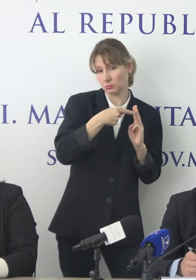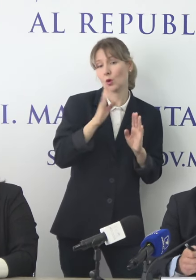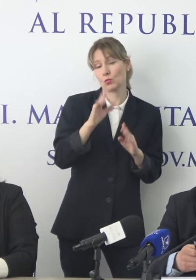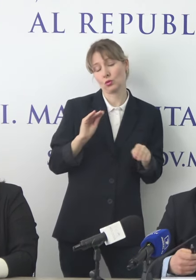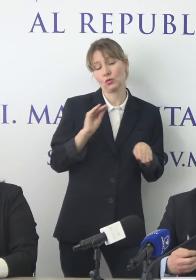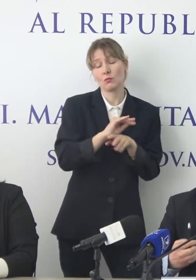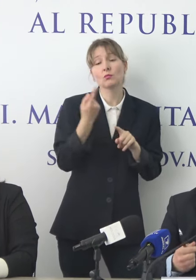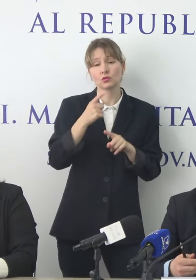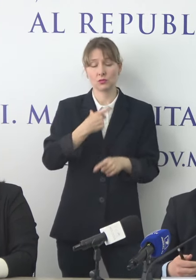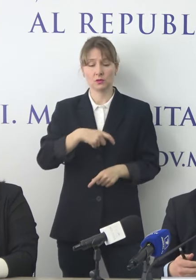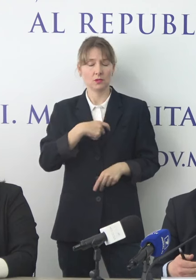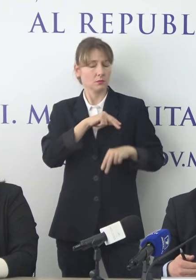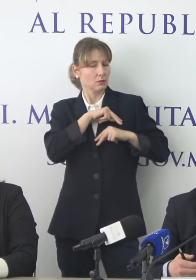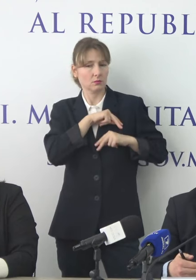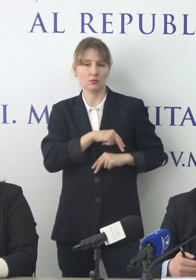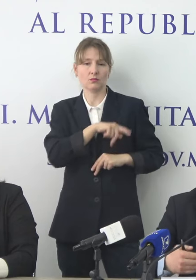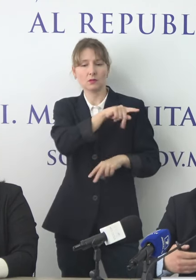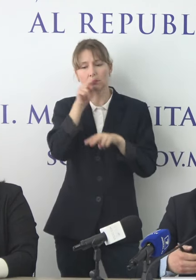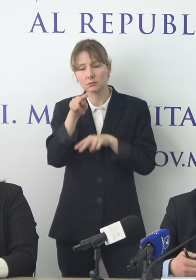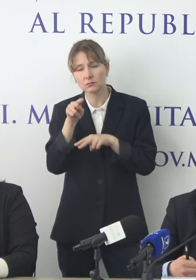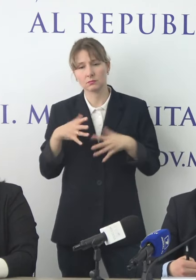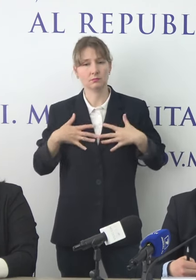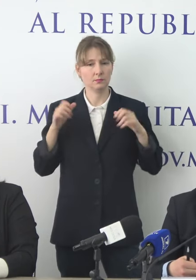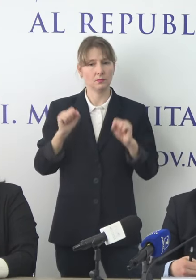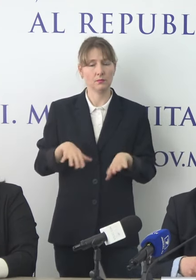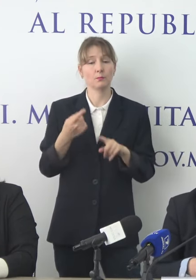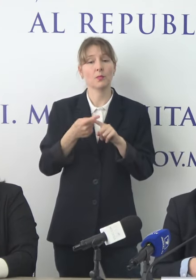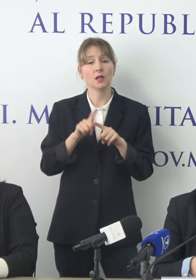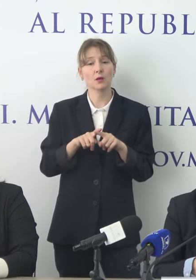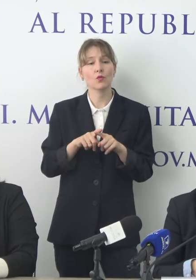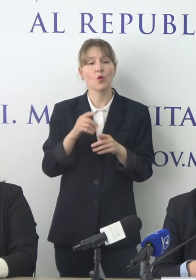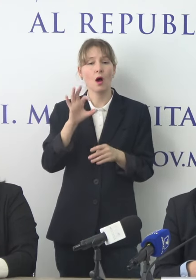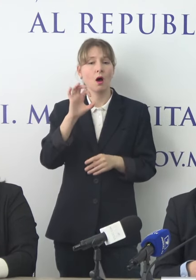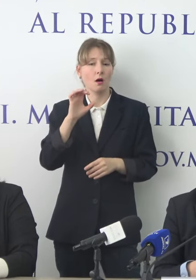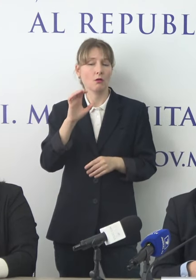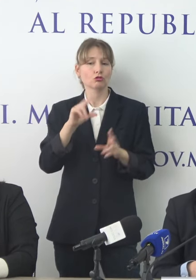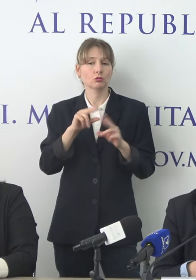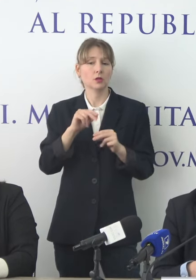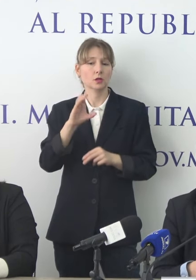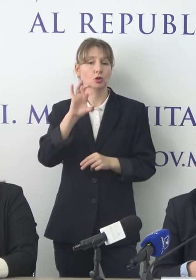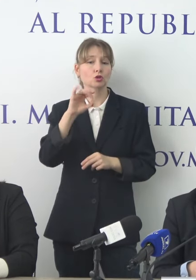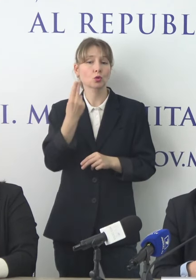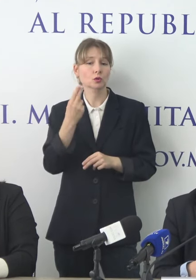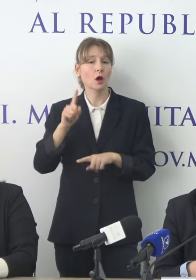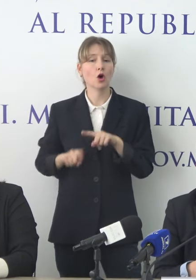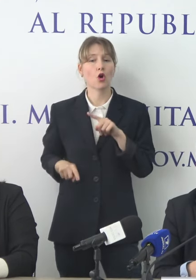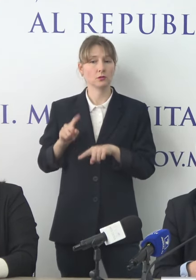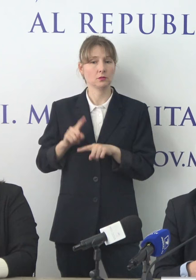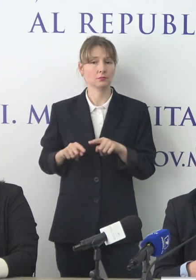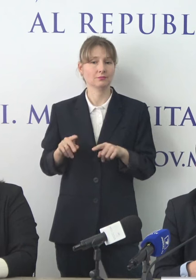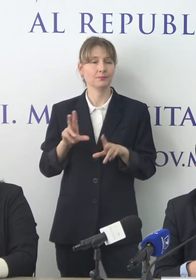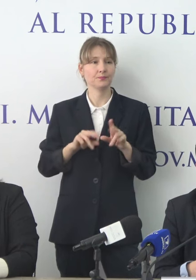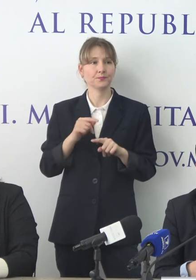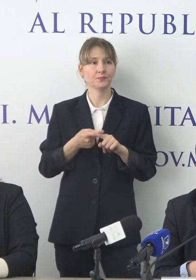dificilă și noi vrem să încurajăm cât mai multe persoane să devină asistenți parentali profesioniști. Și în cazul copilului de